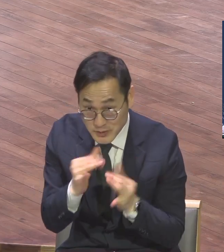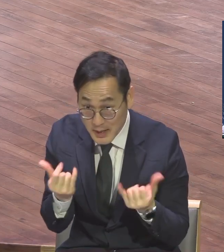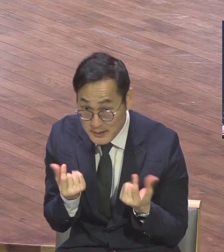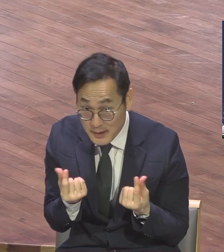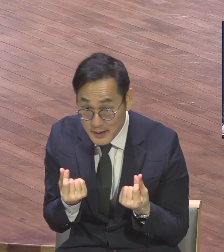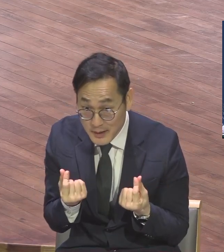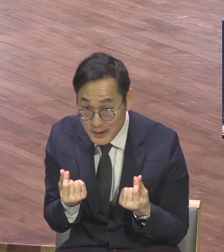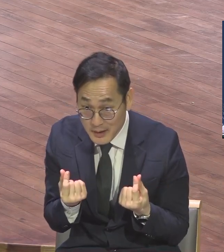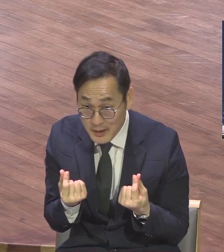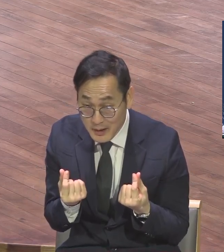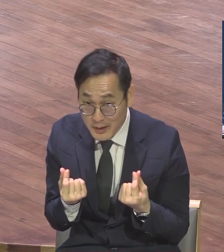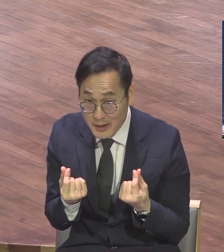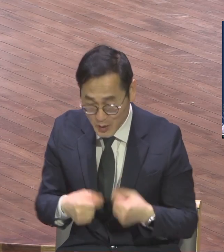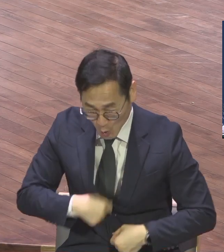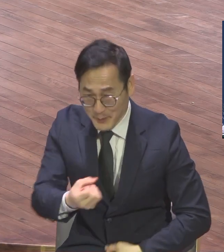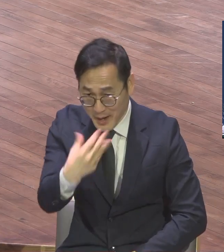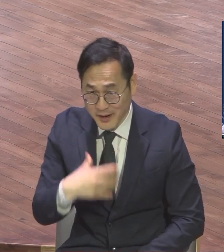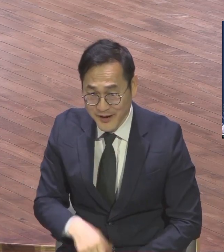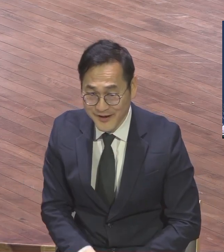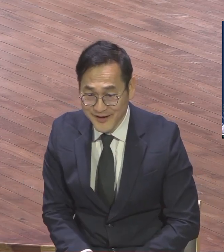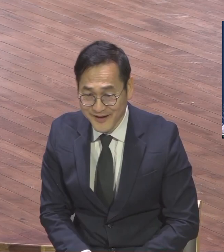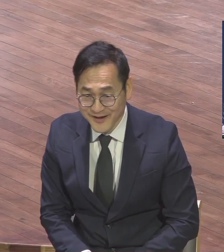아니, 솔직히 한번 얘기해 봐요.